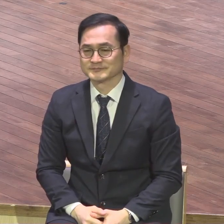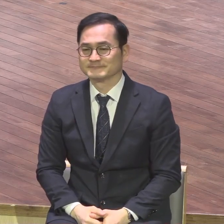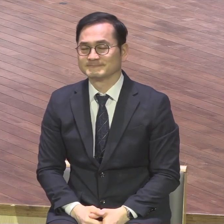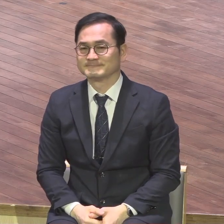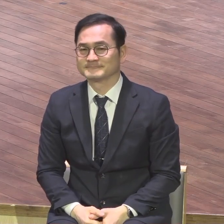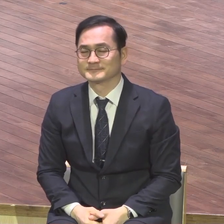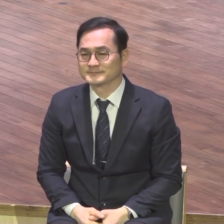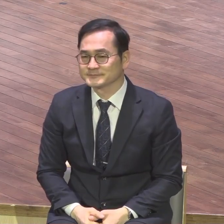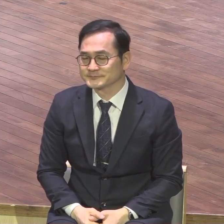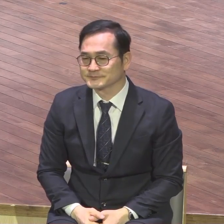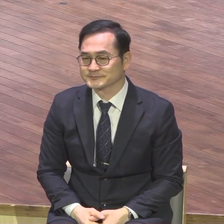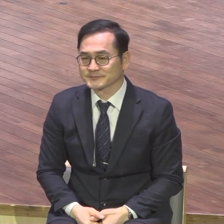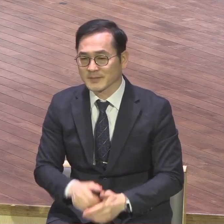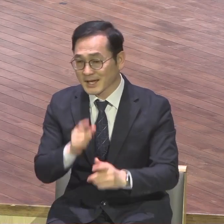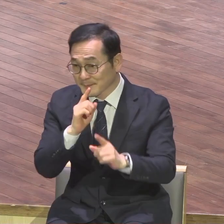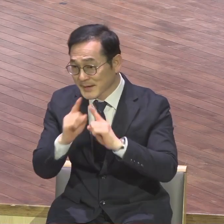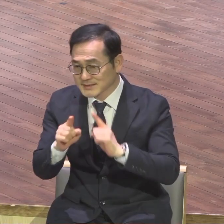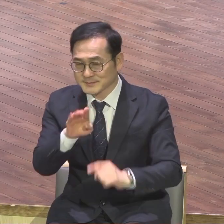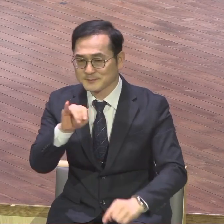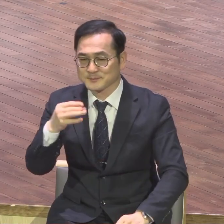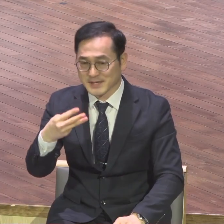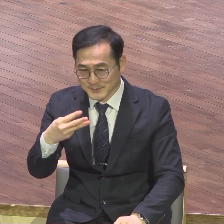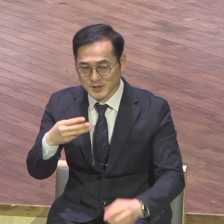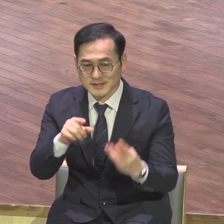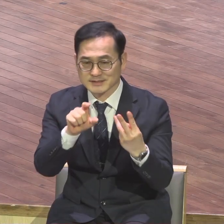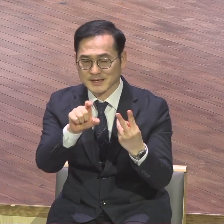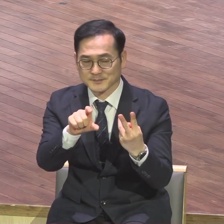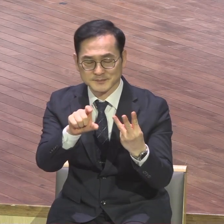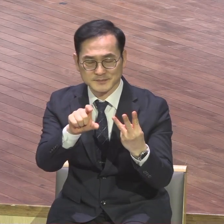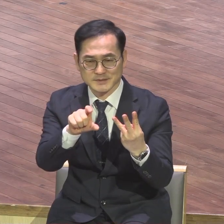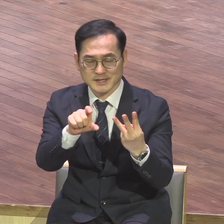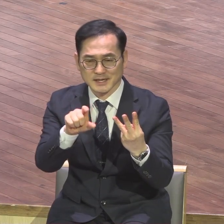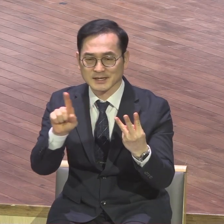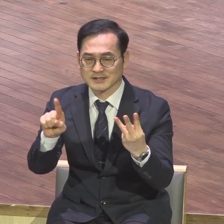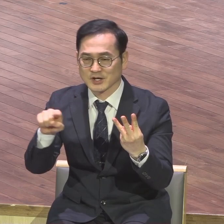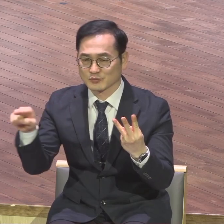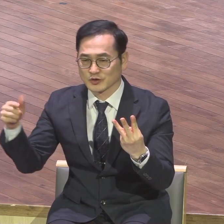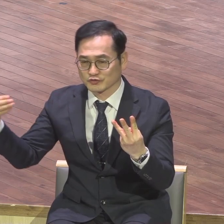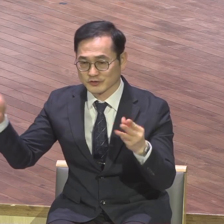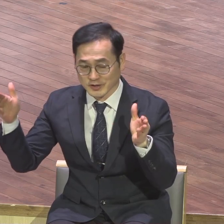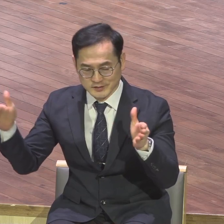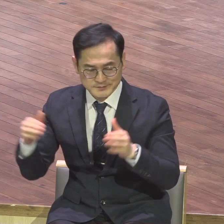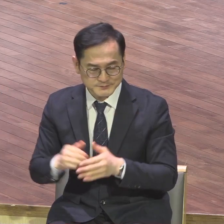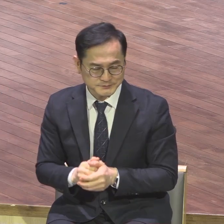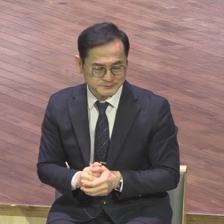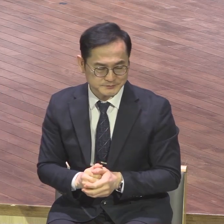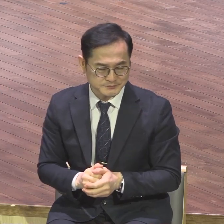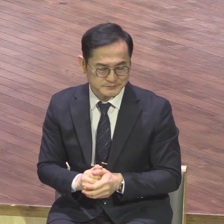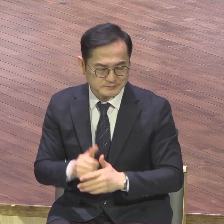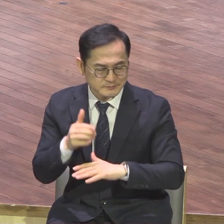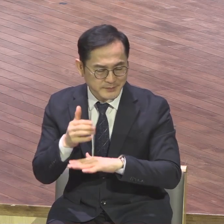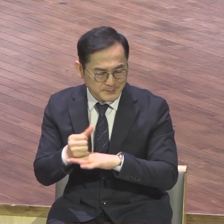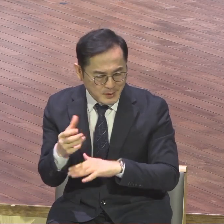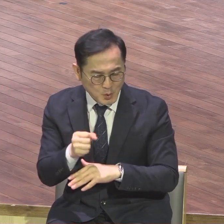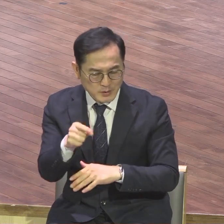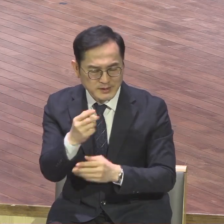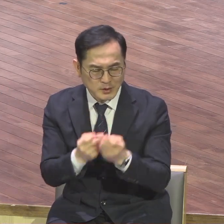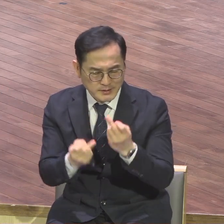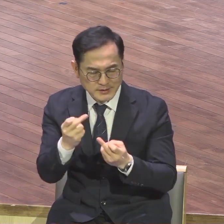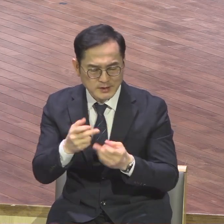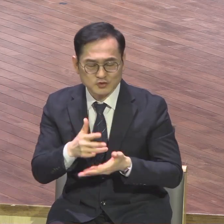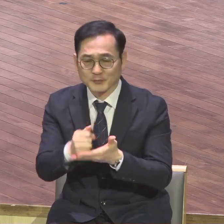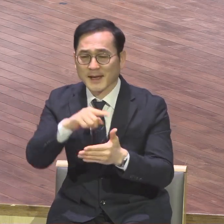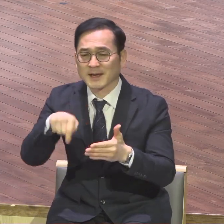오늘 해봤고 승리할 하나님 말씀은 빌립보서 3장 1절에서 9절 말씀입니다. 끝으로 나의 형제들아 주